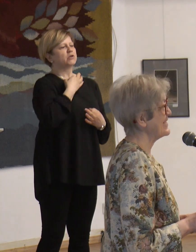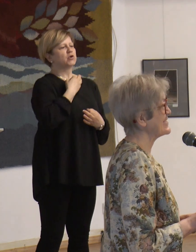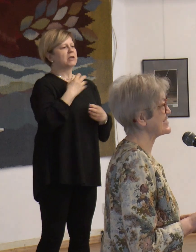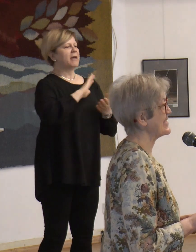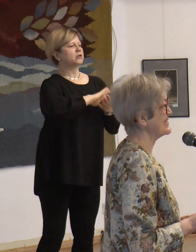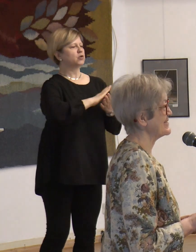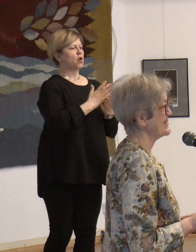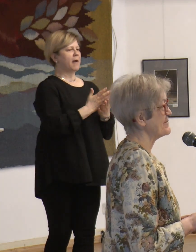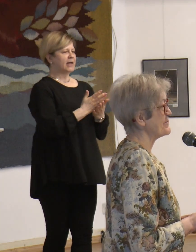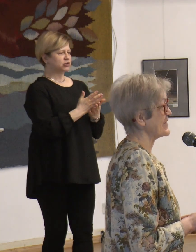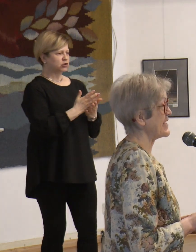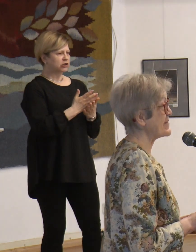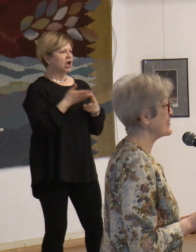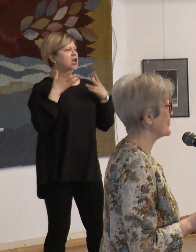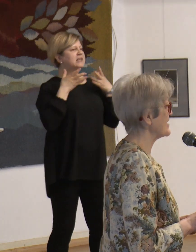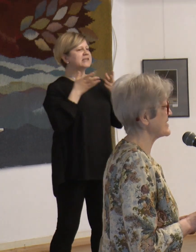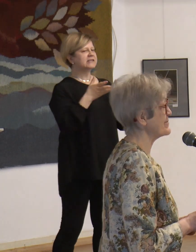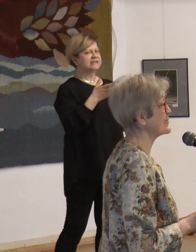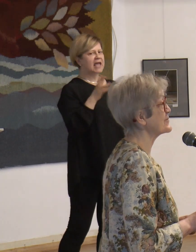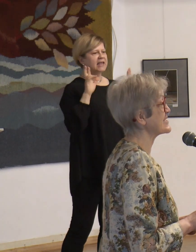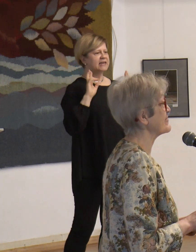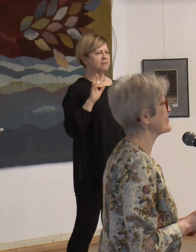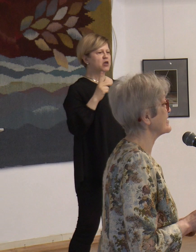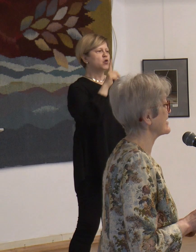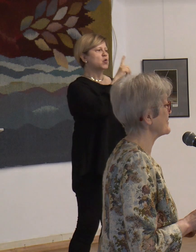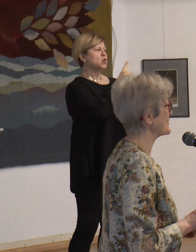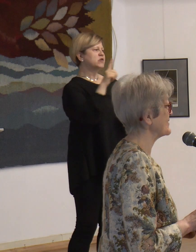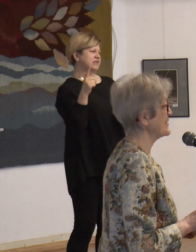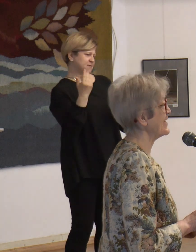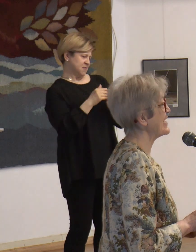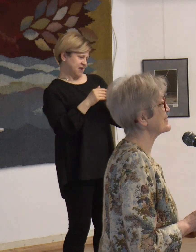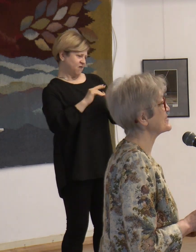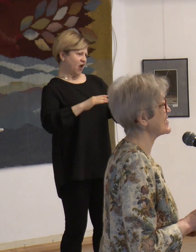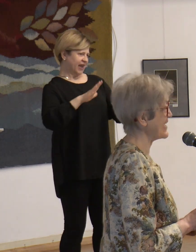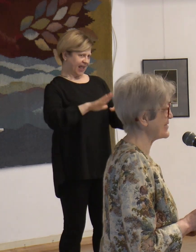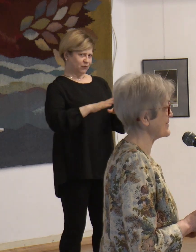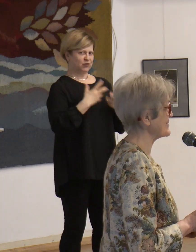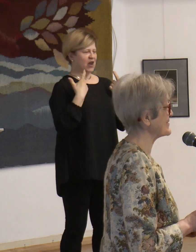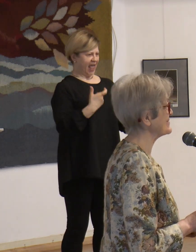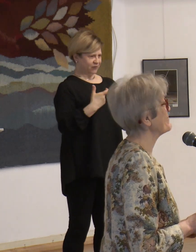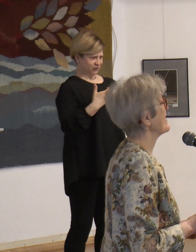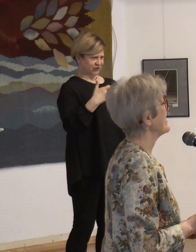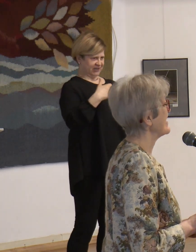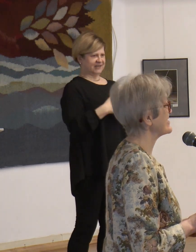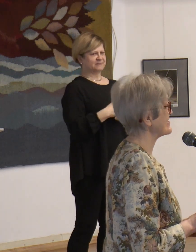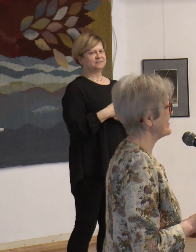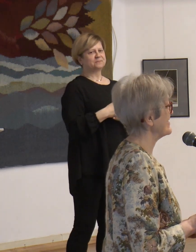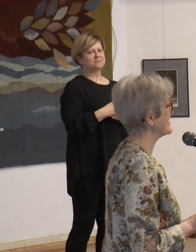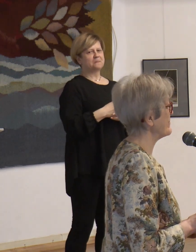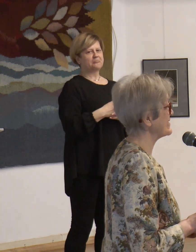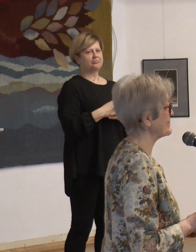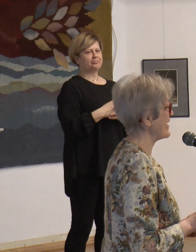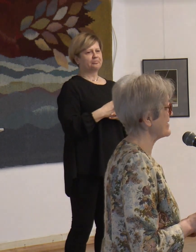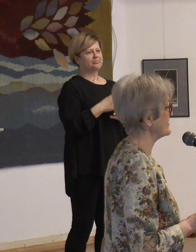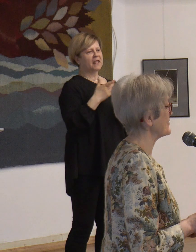tolmácsolta, hiszen reméljük, hogy azért még 20 év itt van nekünk a lehetőségeink között, és